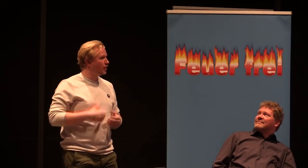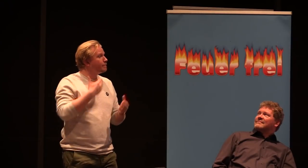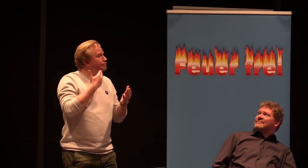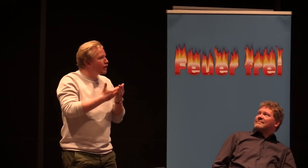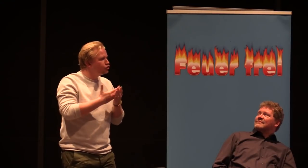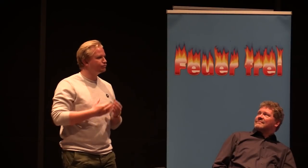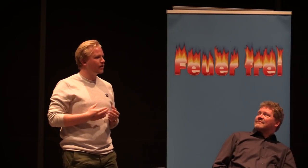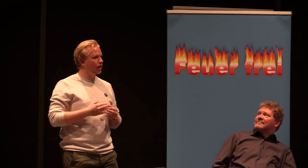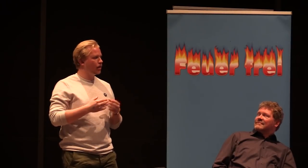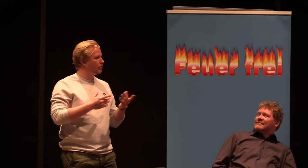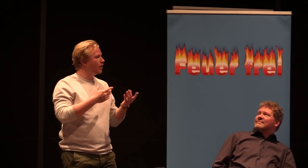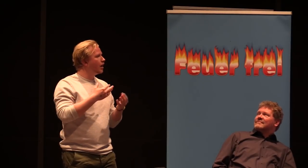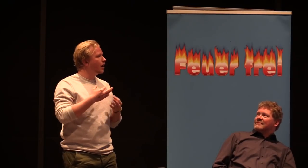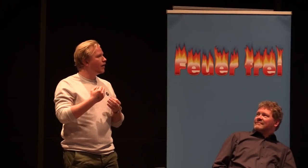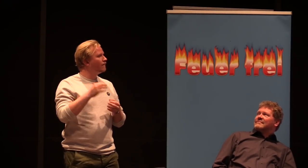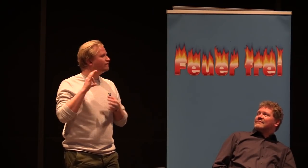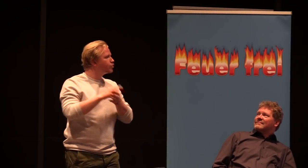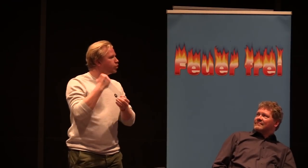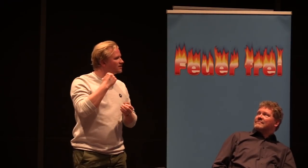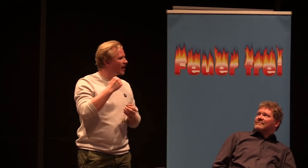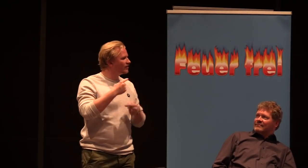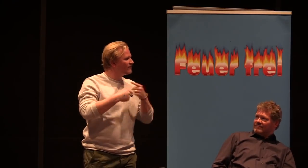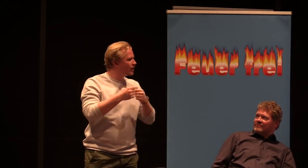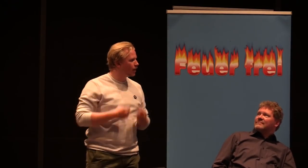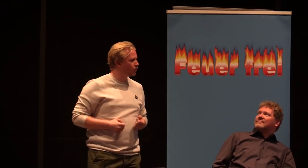Vielleicht Gesellschaftspflege, Weiterbildungsangebote,